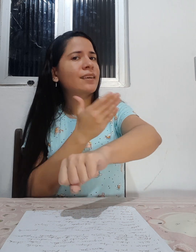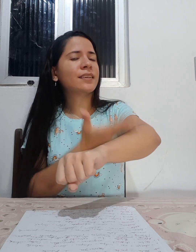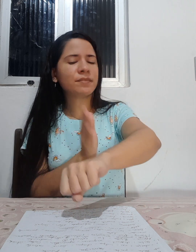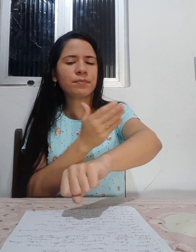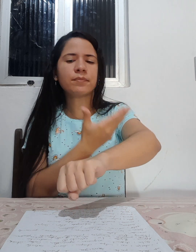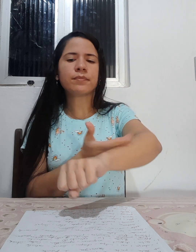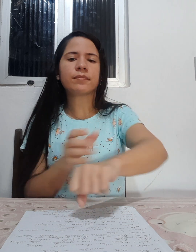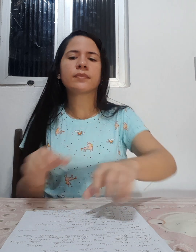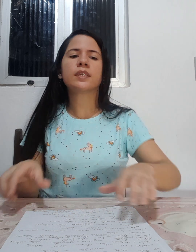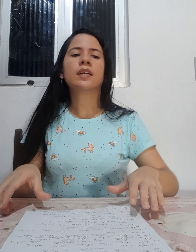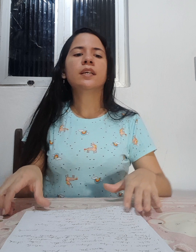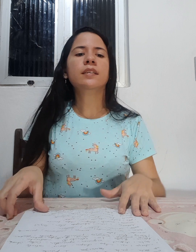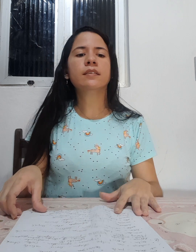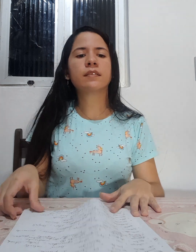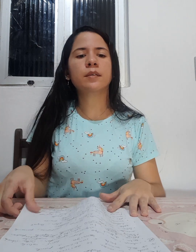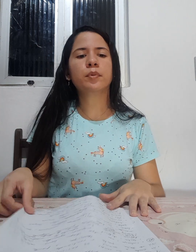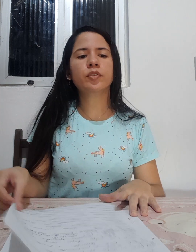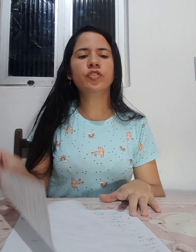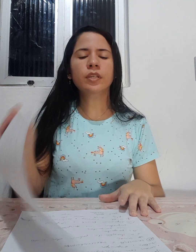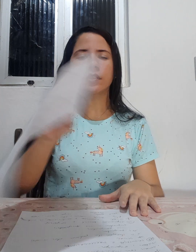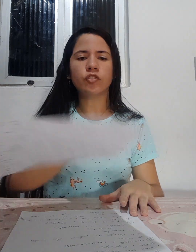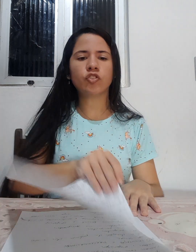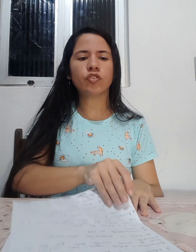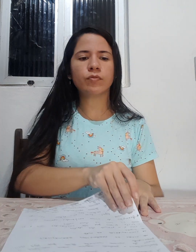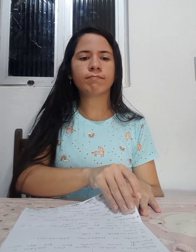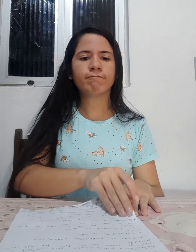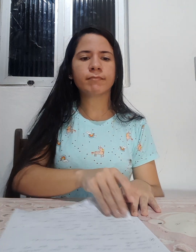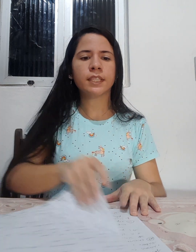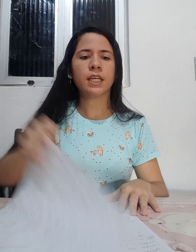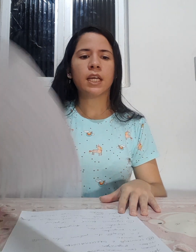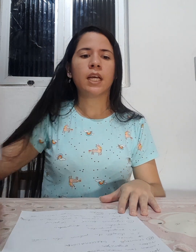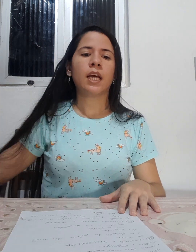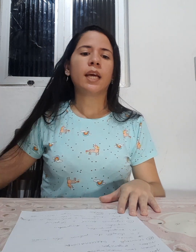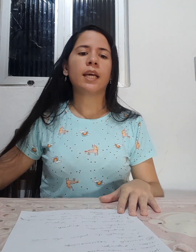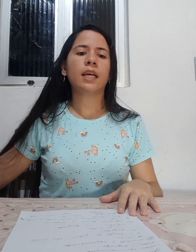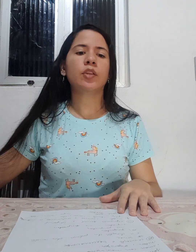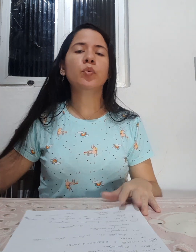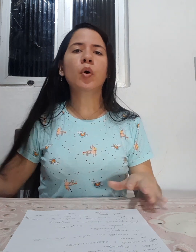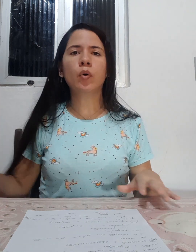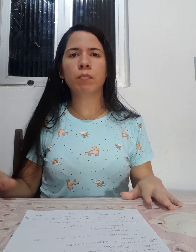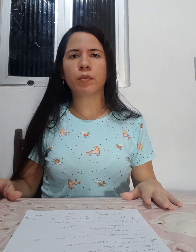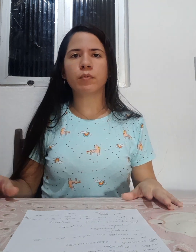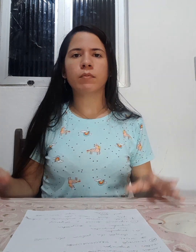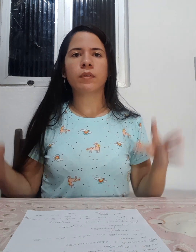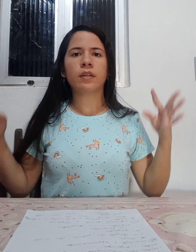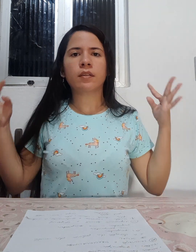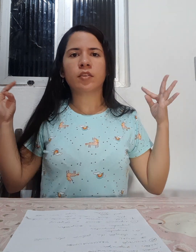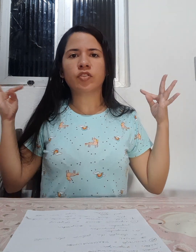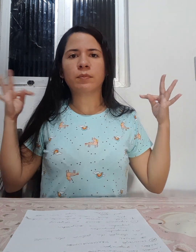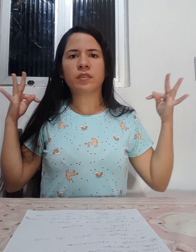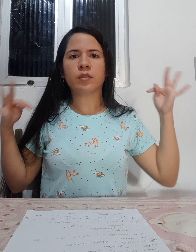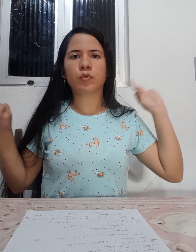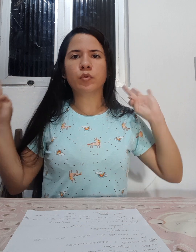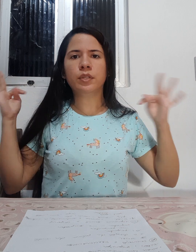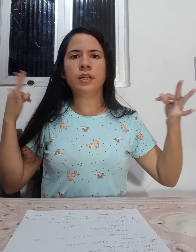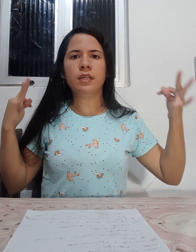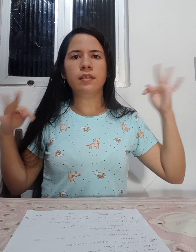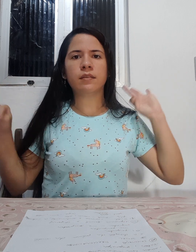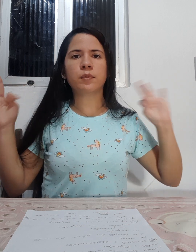treinar e assim por diante. No ombro, nós temos aqui o